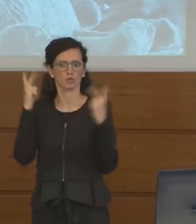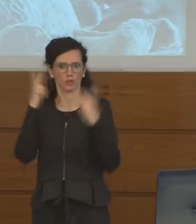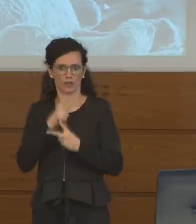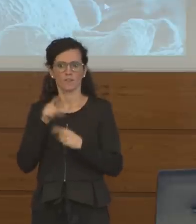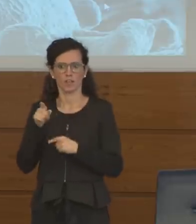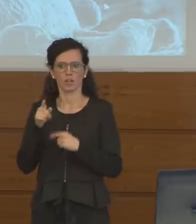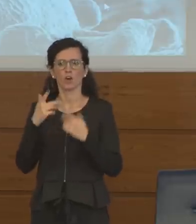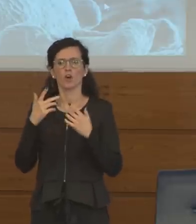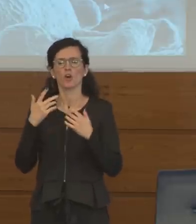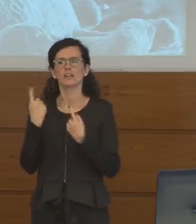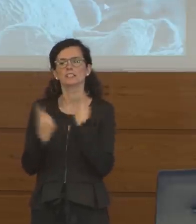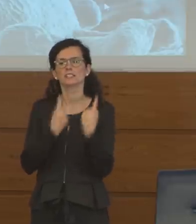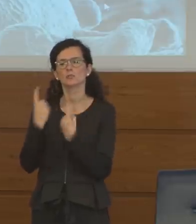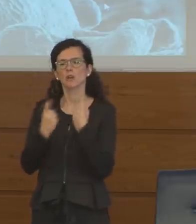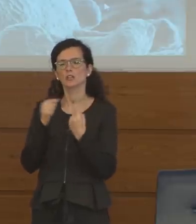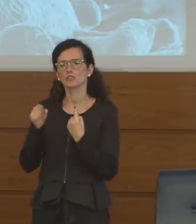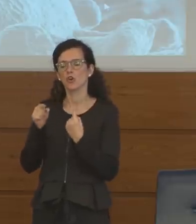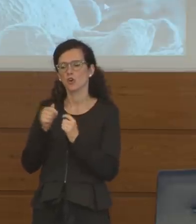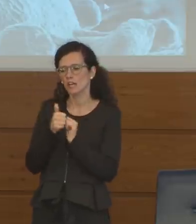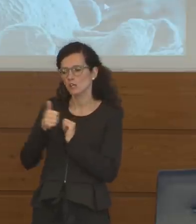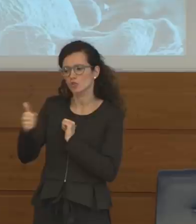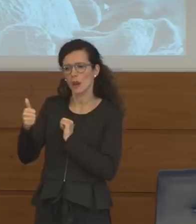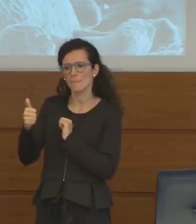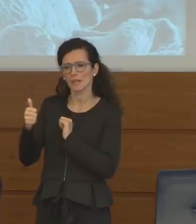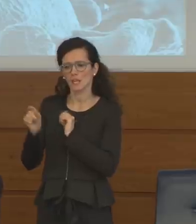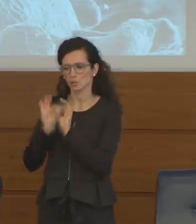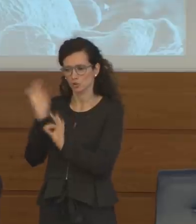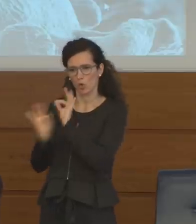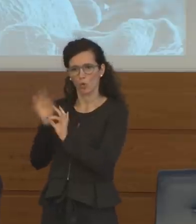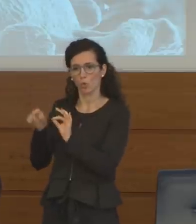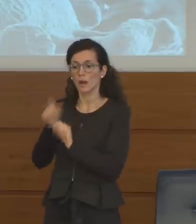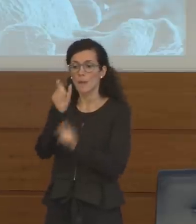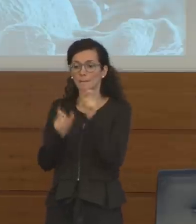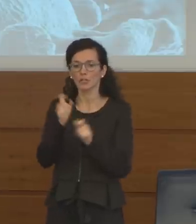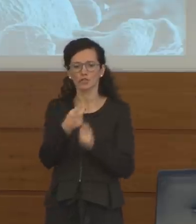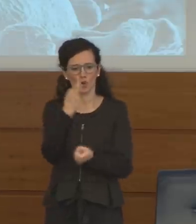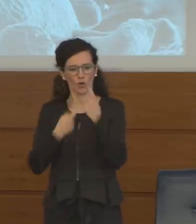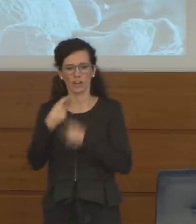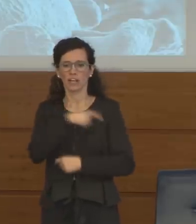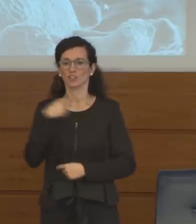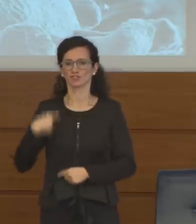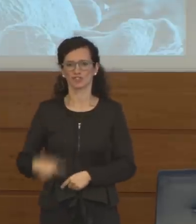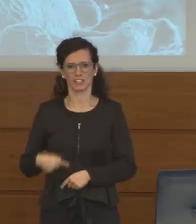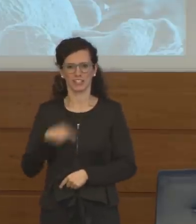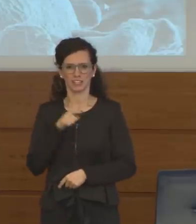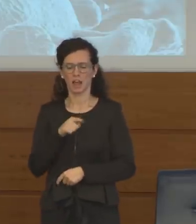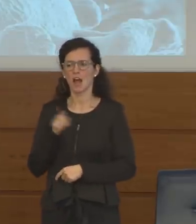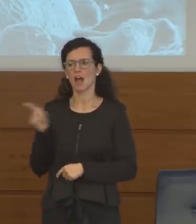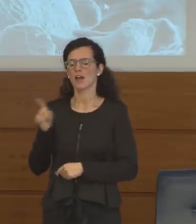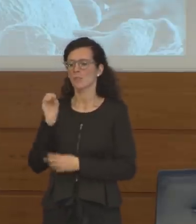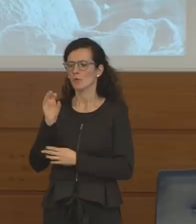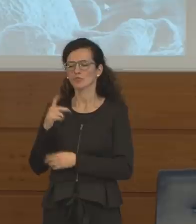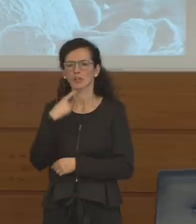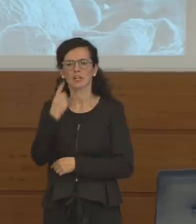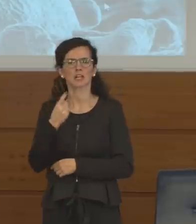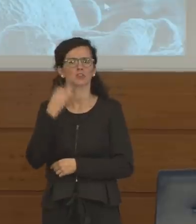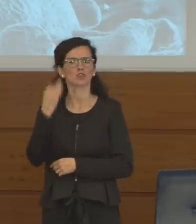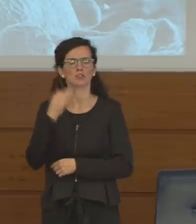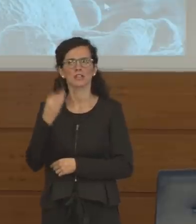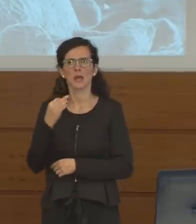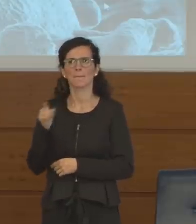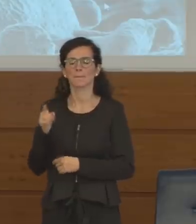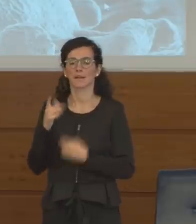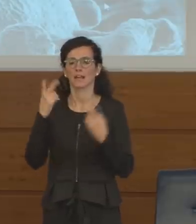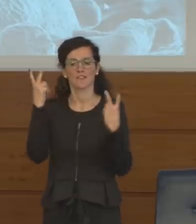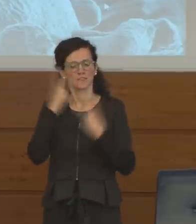rispetto alla quarantena delle persone che arrivavano dalla Cina. Ha detto che le solidarizzazioni sono state, è stato